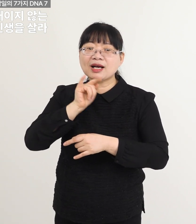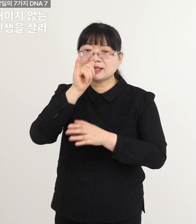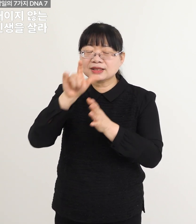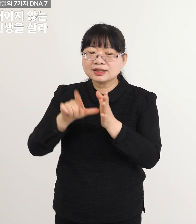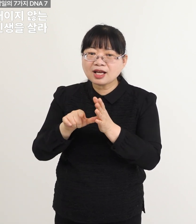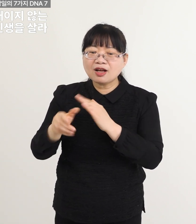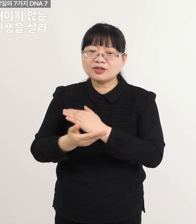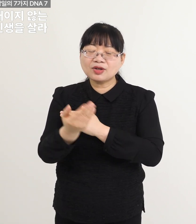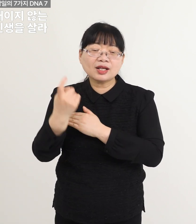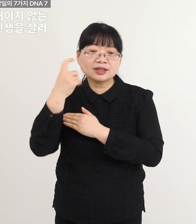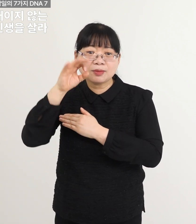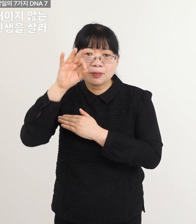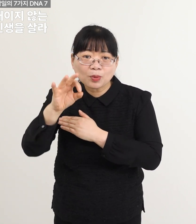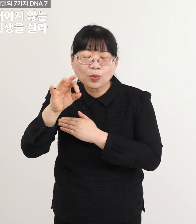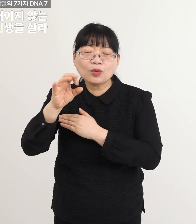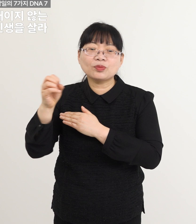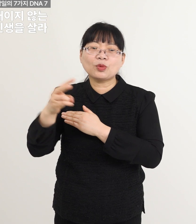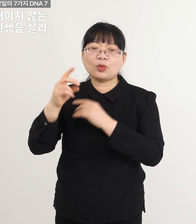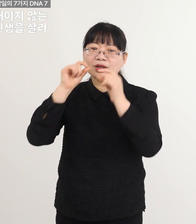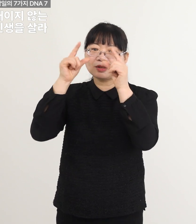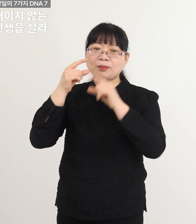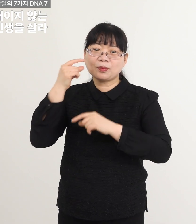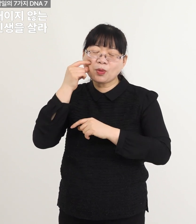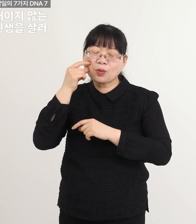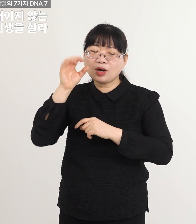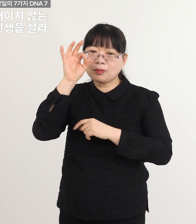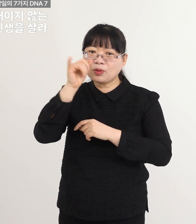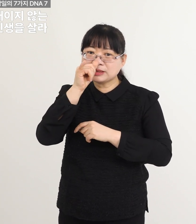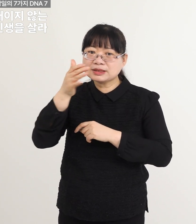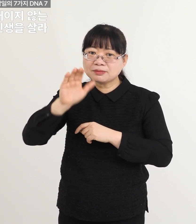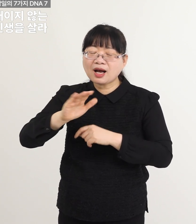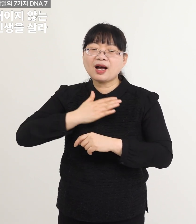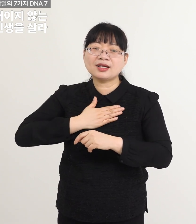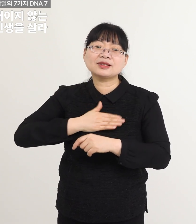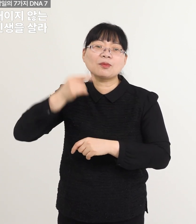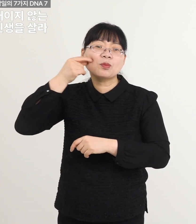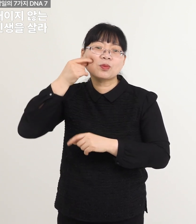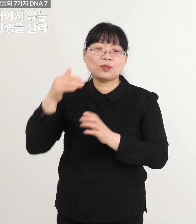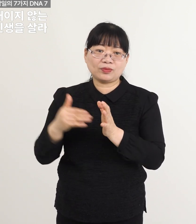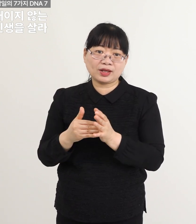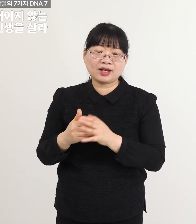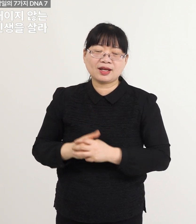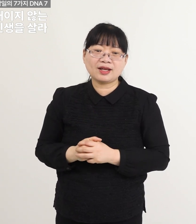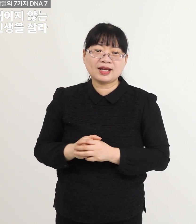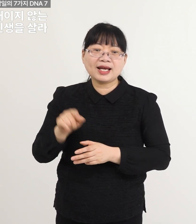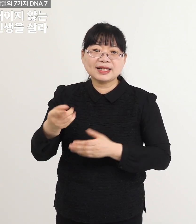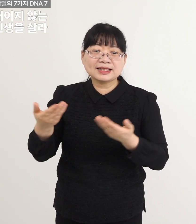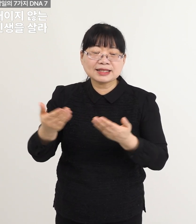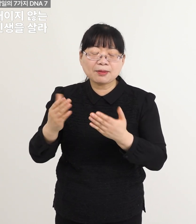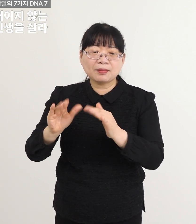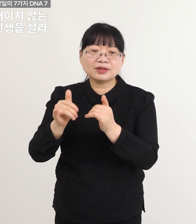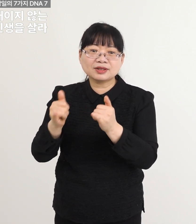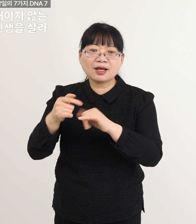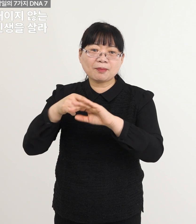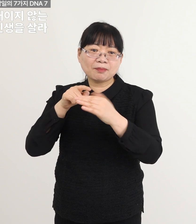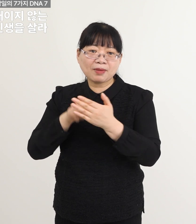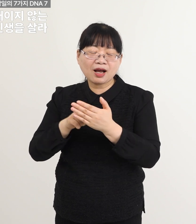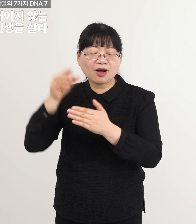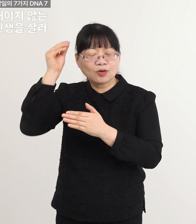너희가 듣기는 들어도 도무지 깨닫지 못하며 보기는 보아도 도무지 알지 못하는도다. 이 백성들의